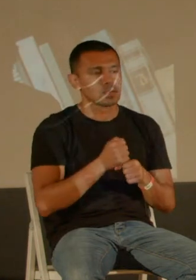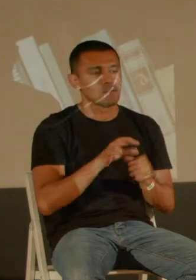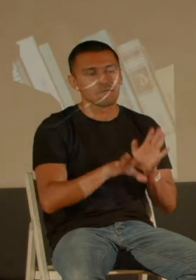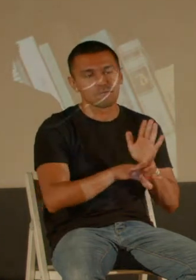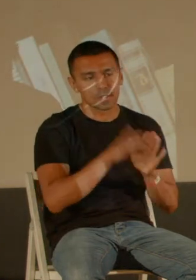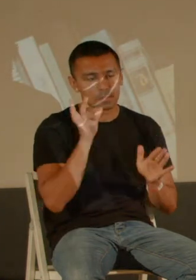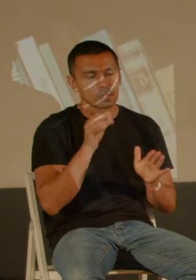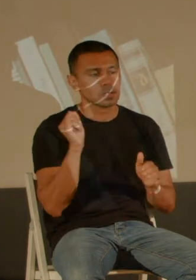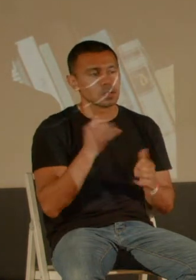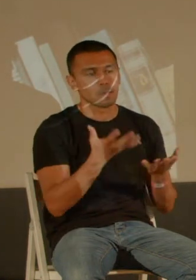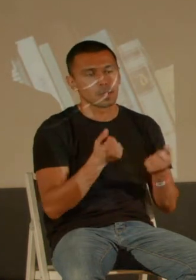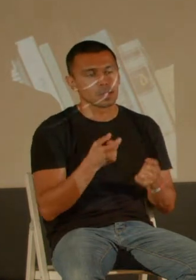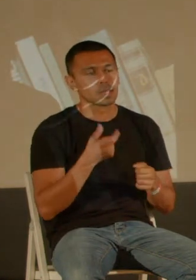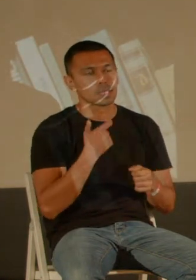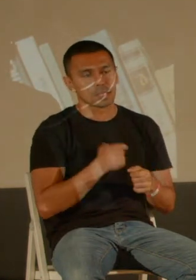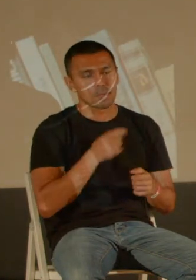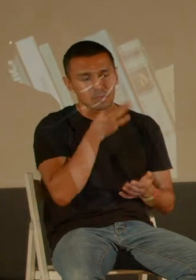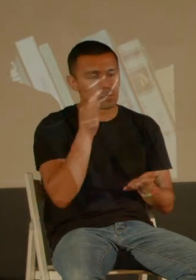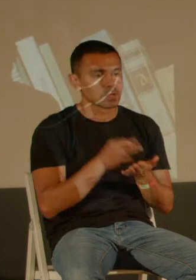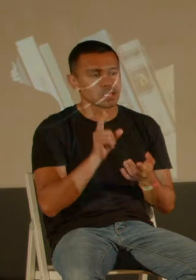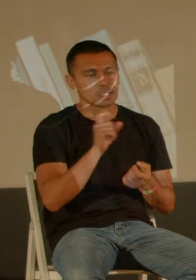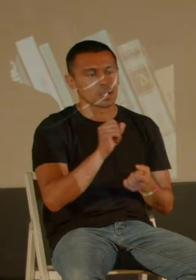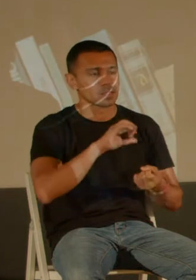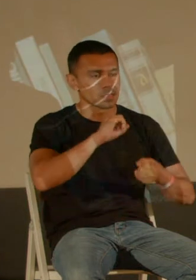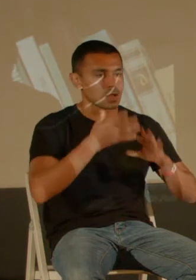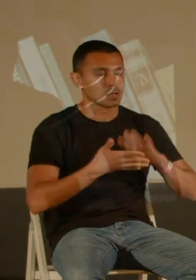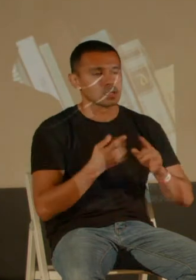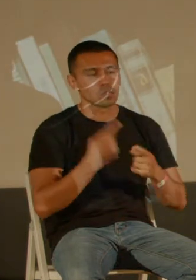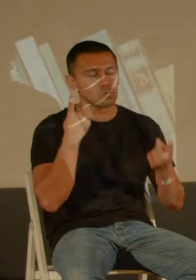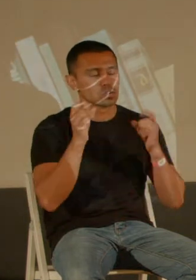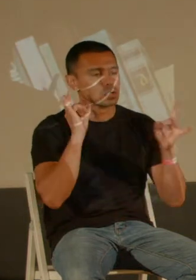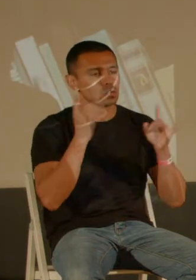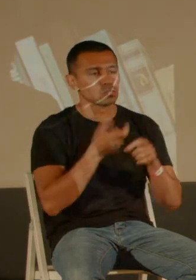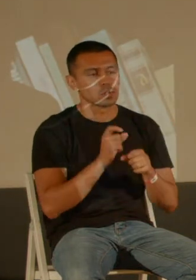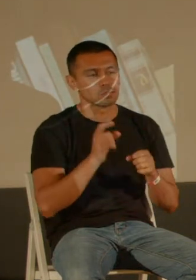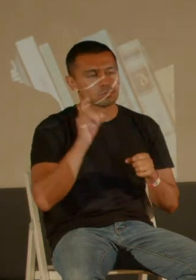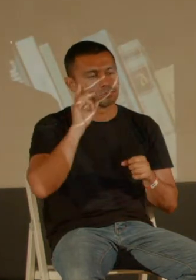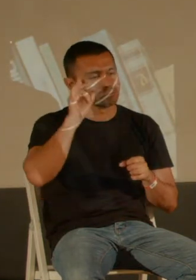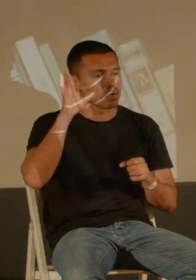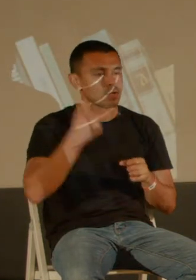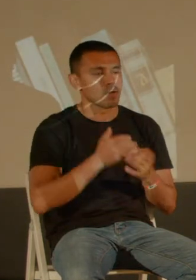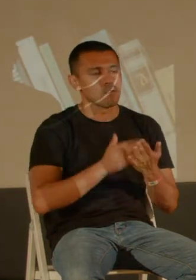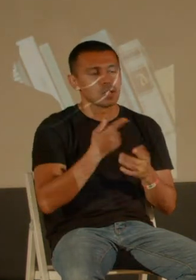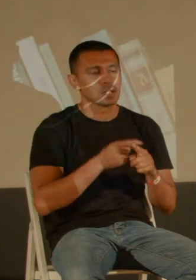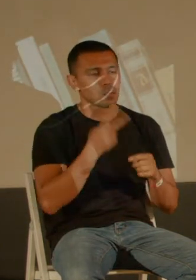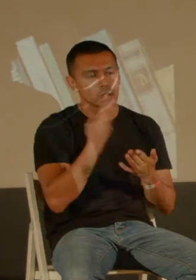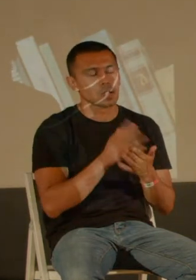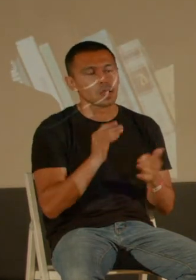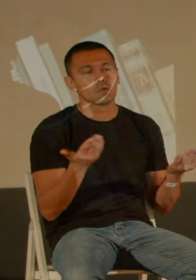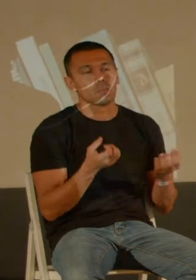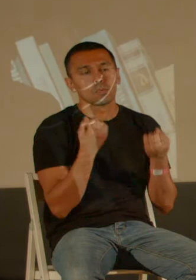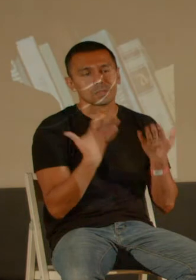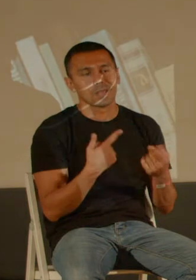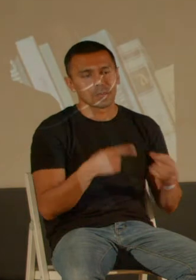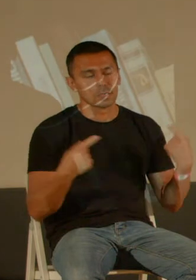вибір і брати на себе відповідальність за наслідки. Це звучить зараз дуже пафосно високо, але вона це показує як на якихось